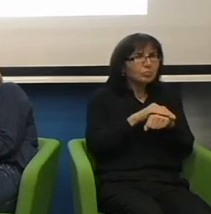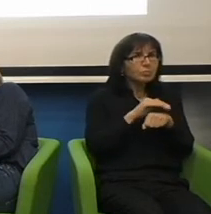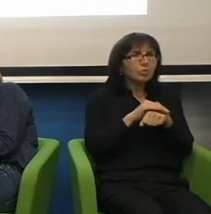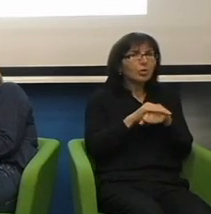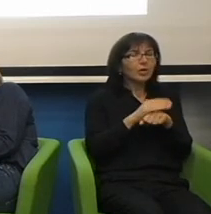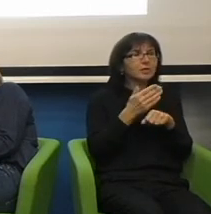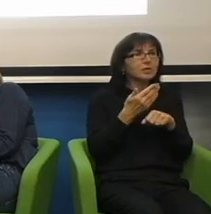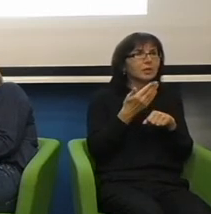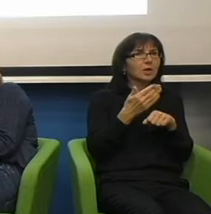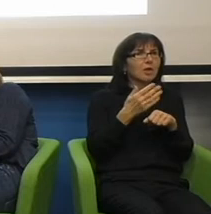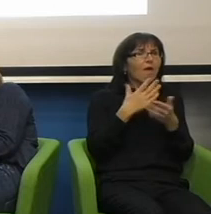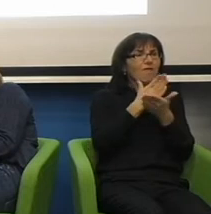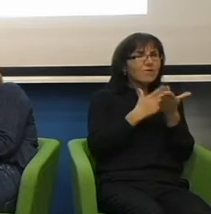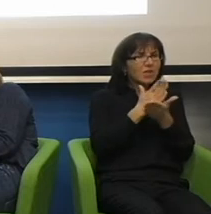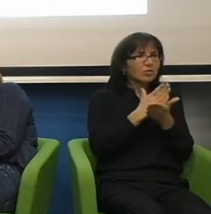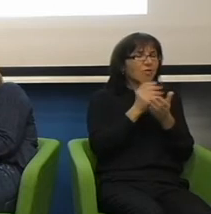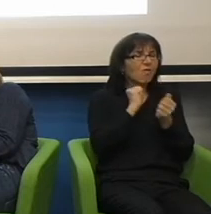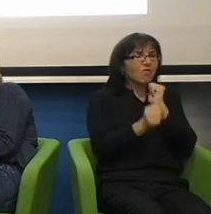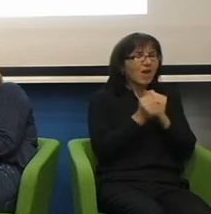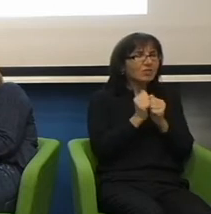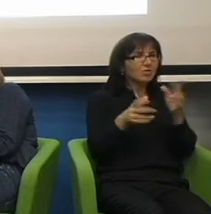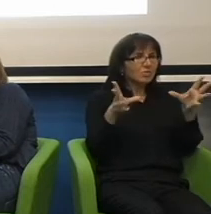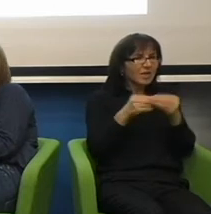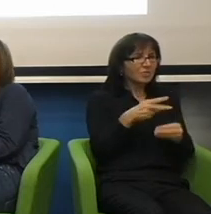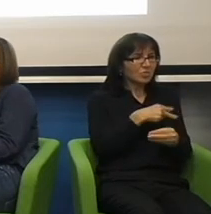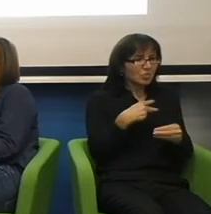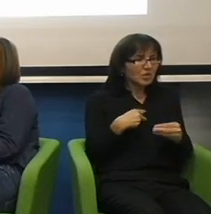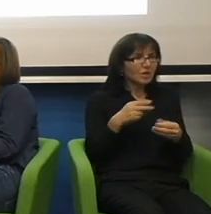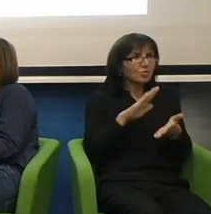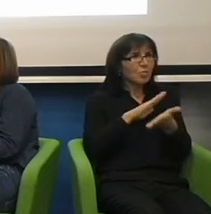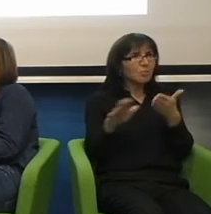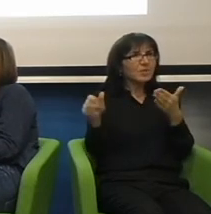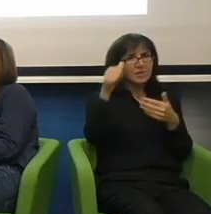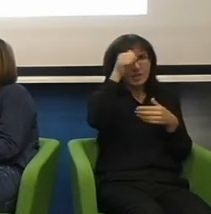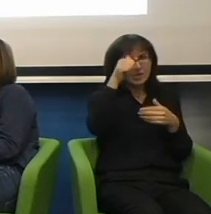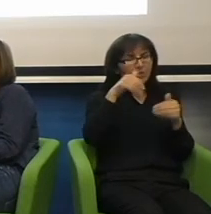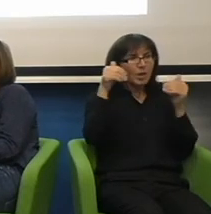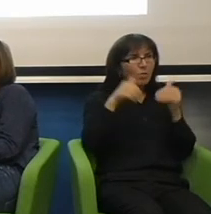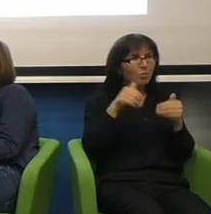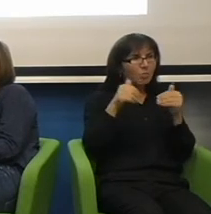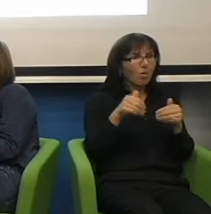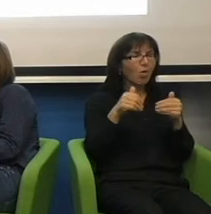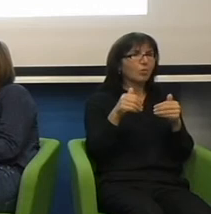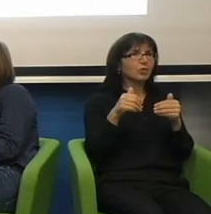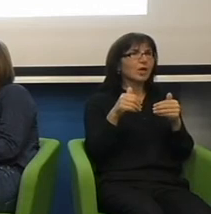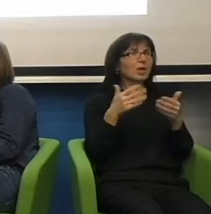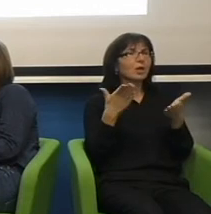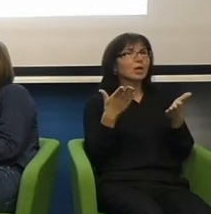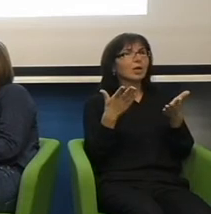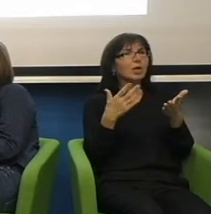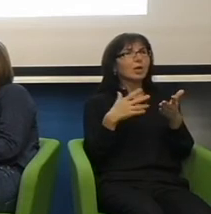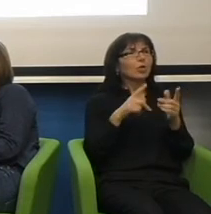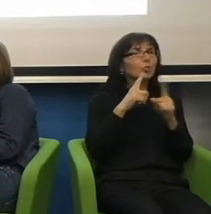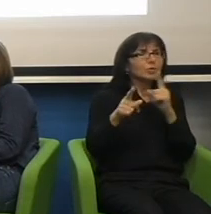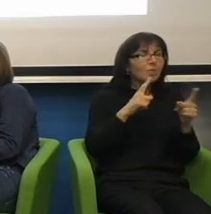którzy widzą nagle, że ta solidarność, jeszcze wtedy bez tej nazwy, jest w stanie po pierwsze poruszyć umysły, poruszyć